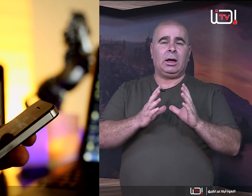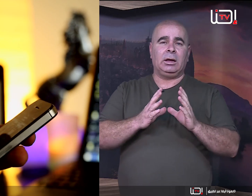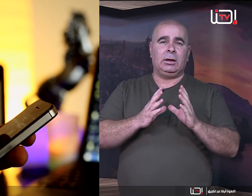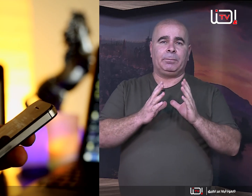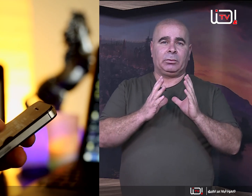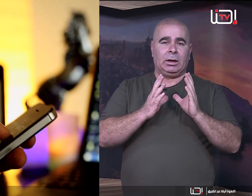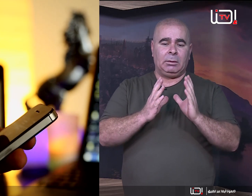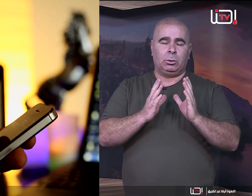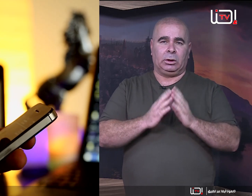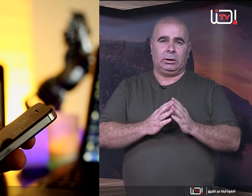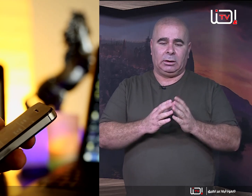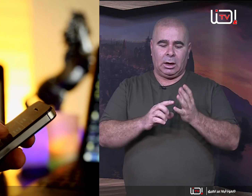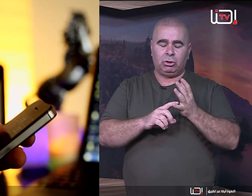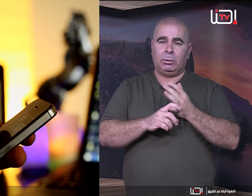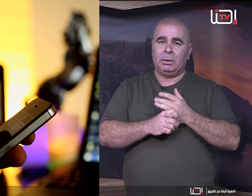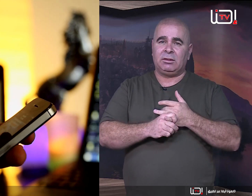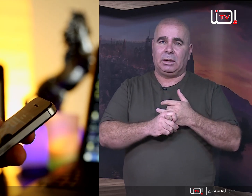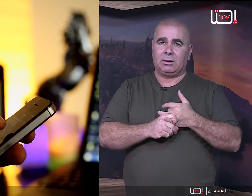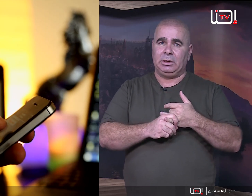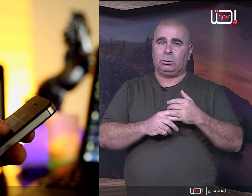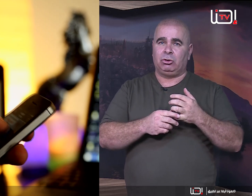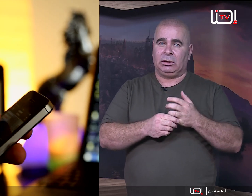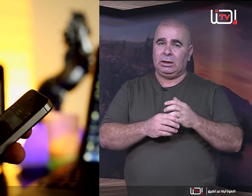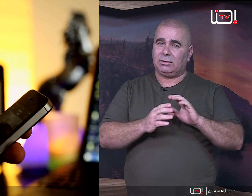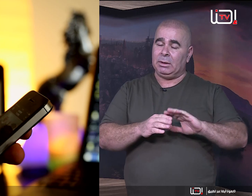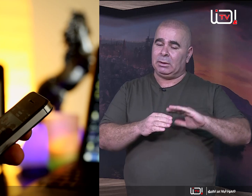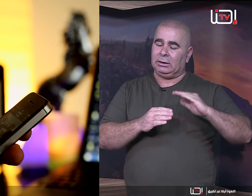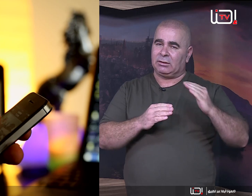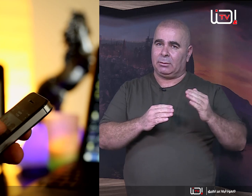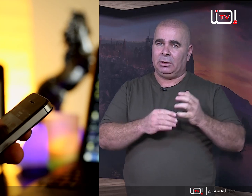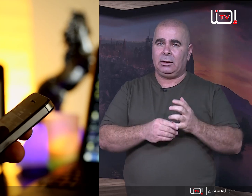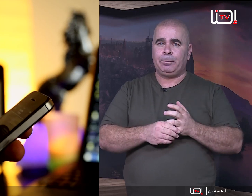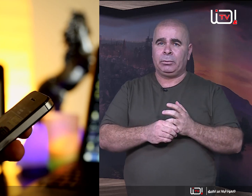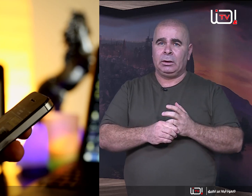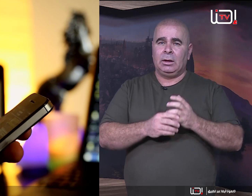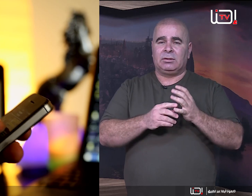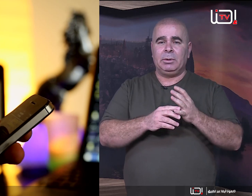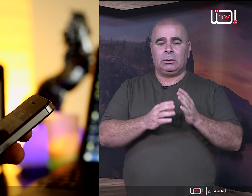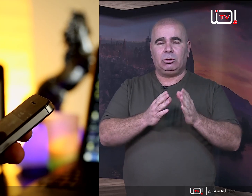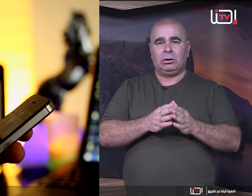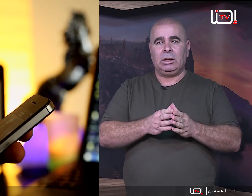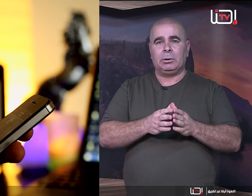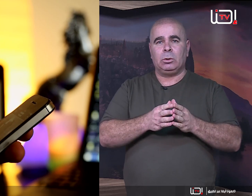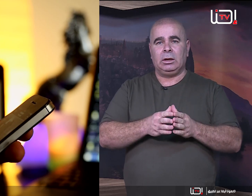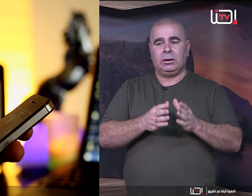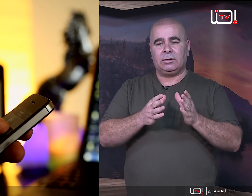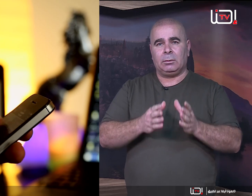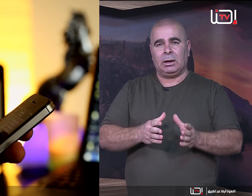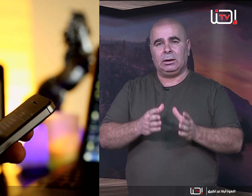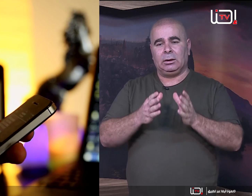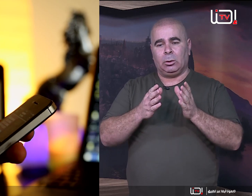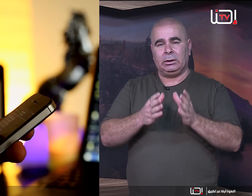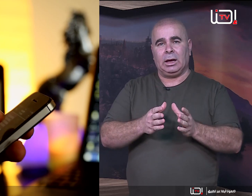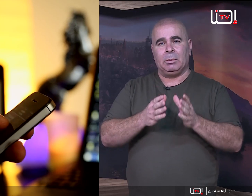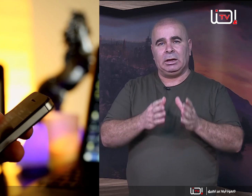راح احكي عن موضوعين اول شي بالنسبه لصبيه توجهت الي صبيه من عده صبايا صبيه توجهت لي بتقول لي صار